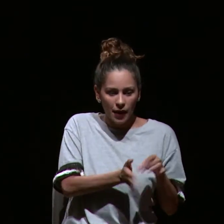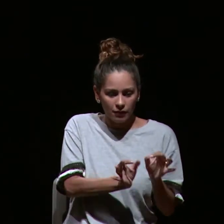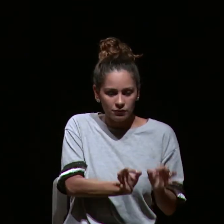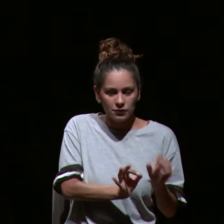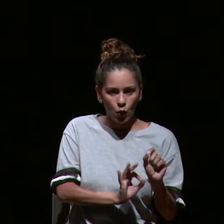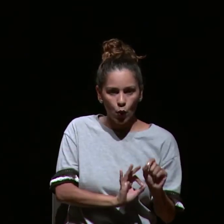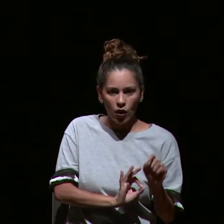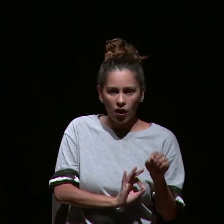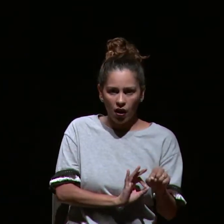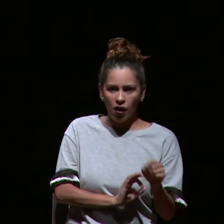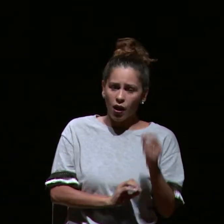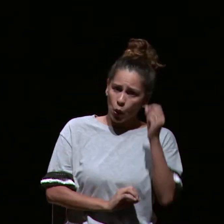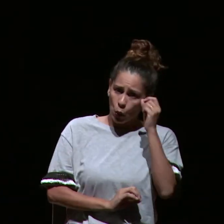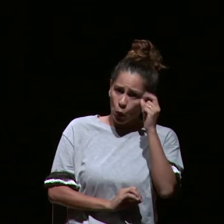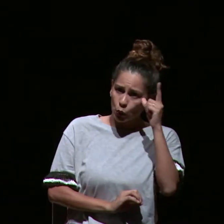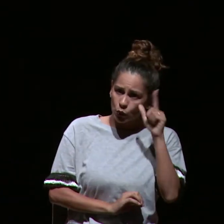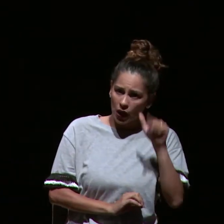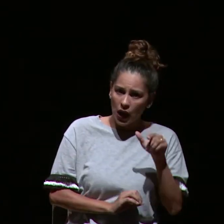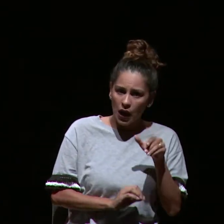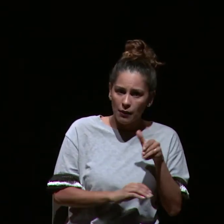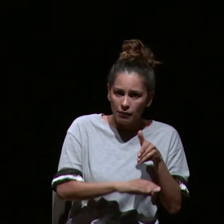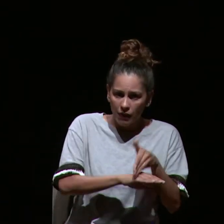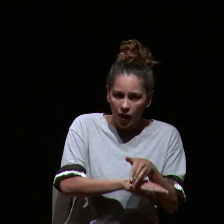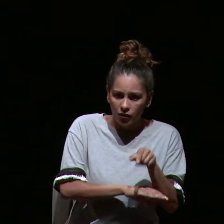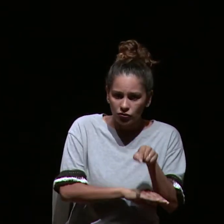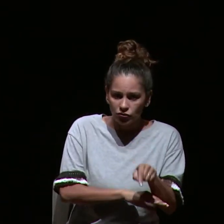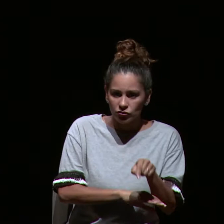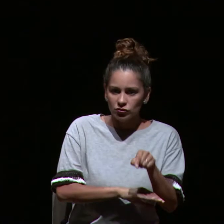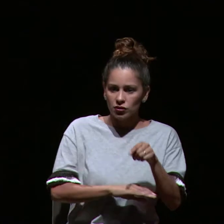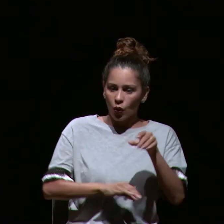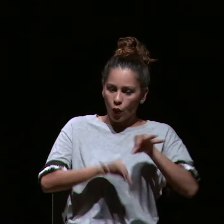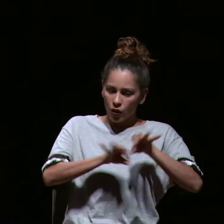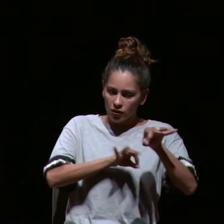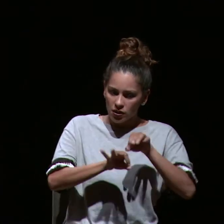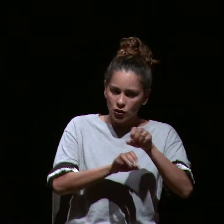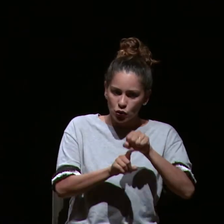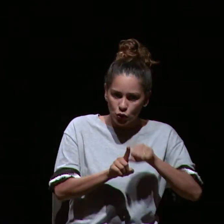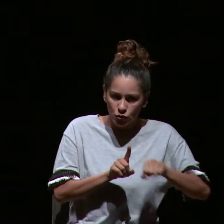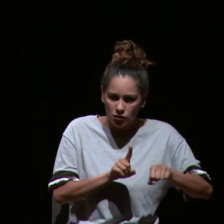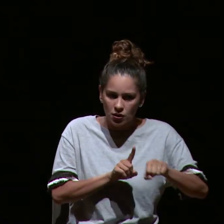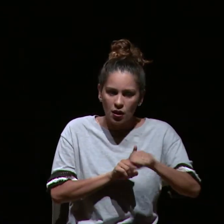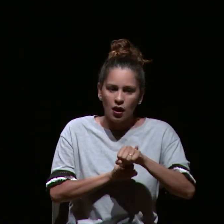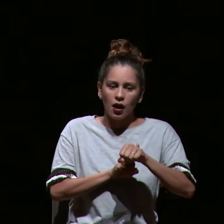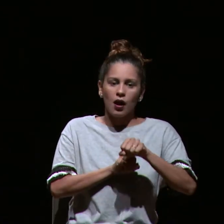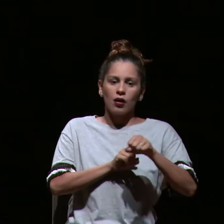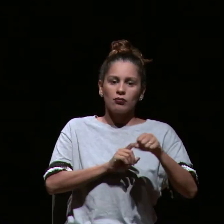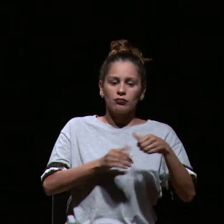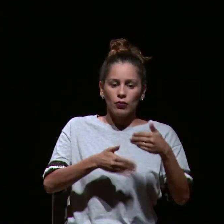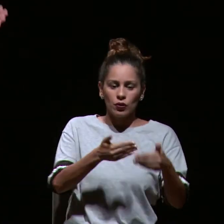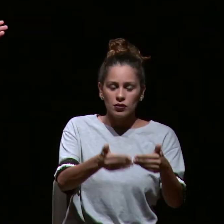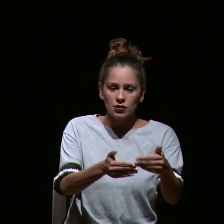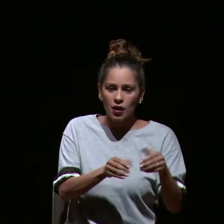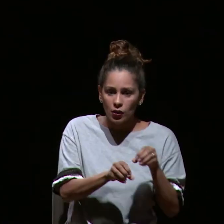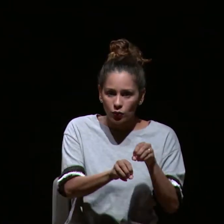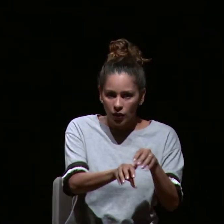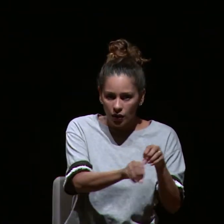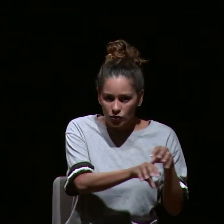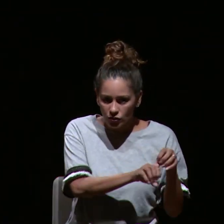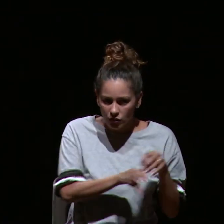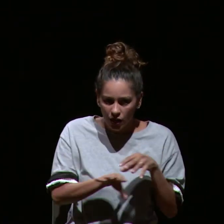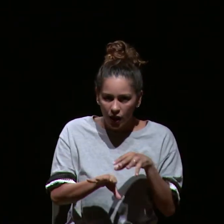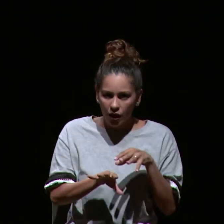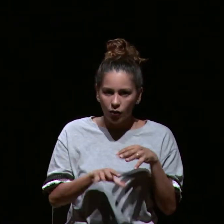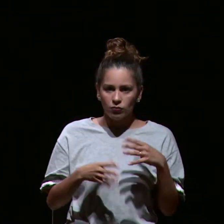parte de toda a organização social, capaz de atravessar todo o processo social e educacional, e por isso nosso cotidiano de janeiro